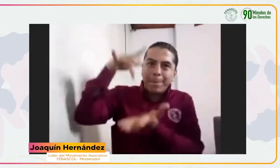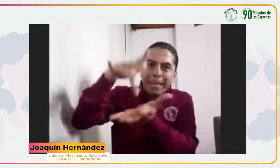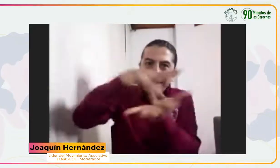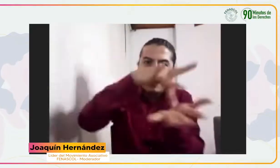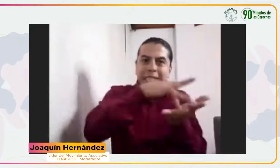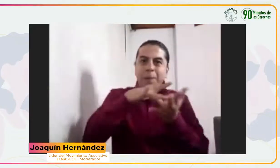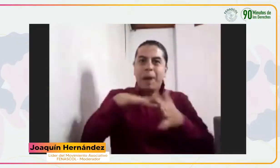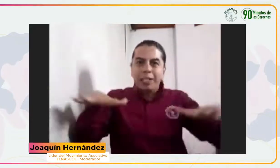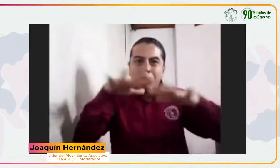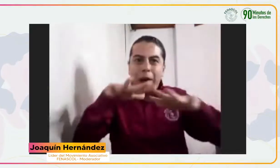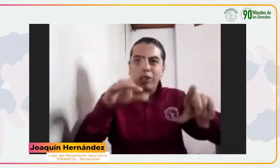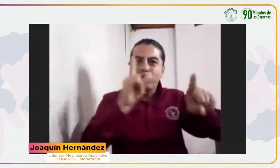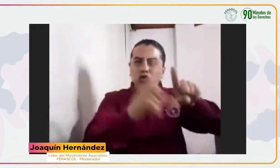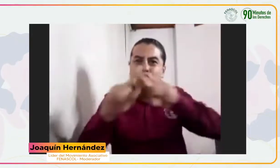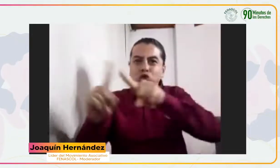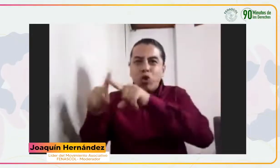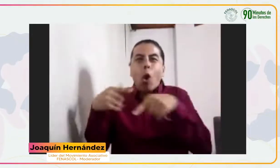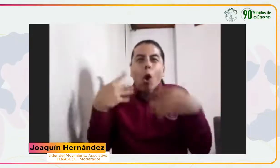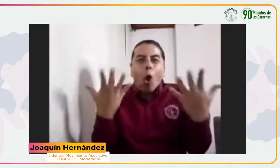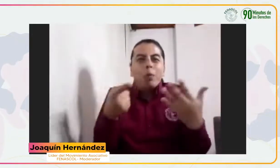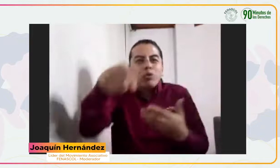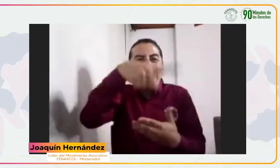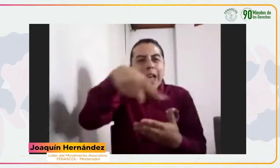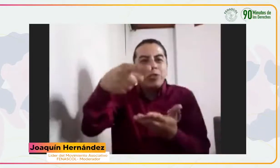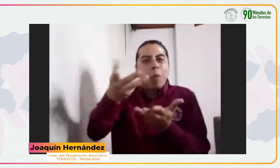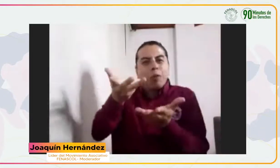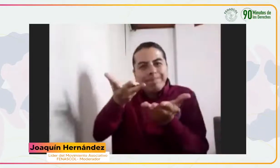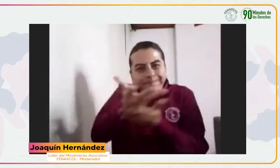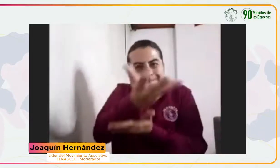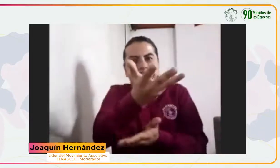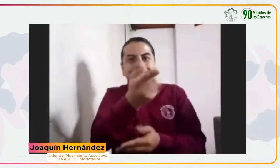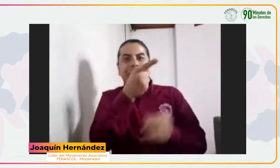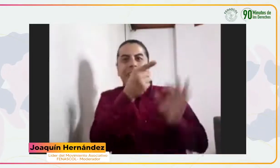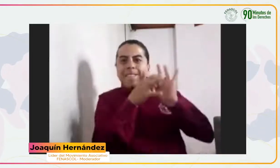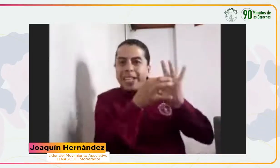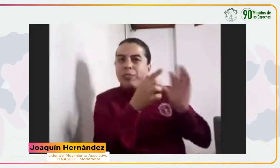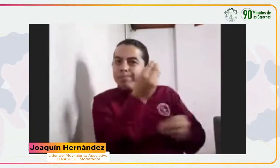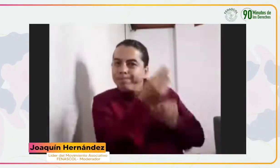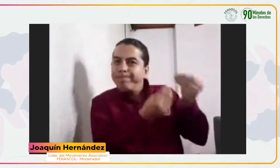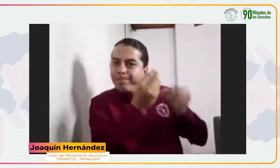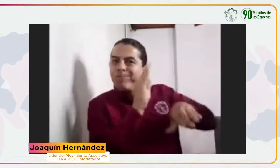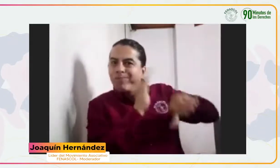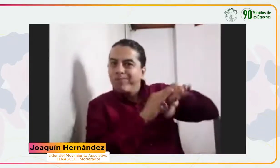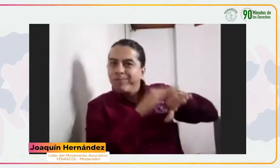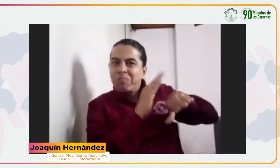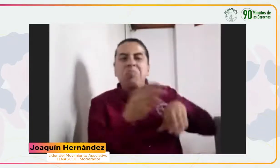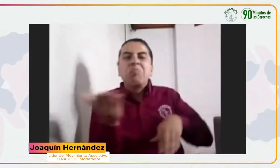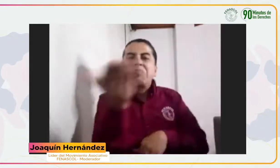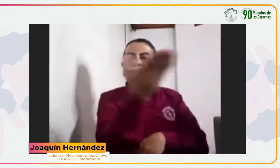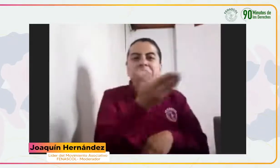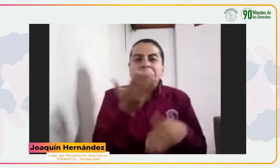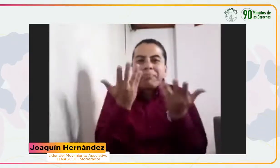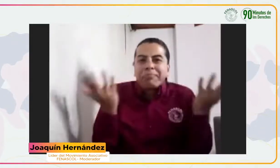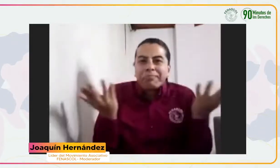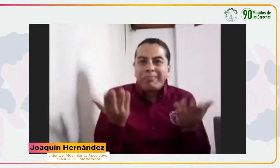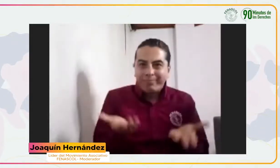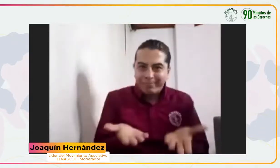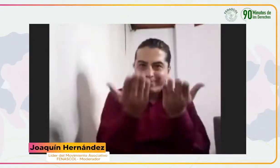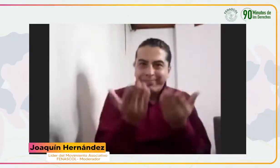tercera pregunta sobre cómo podemos ver que FENASCOL pueda aportar a fortalecer esas participaciones